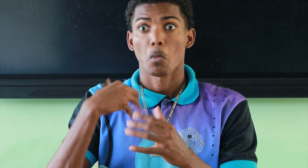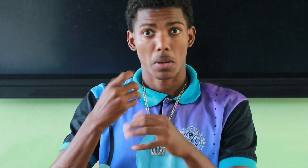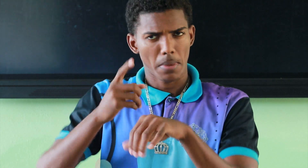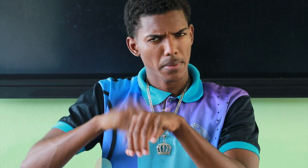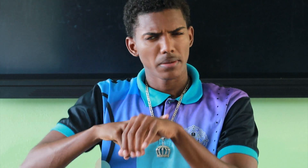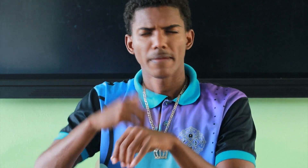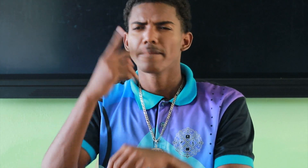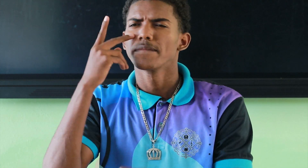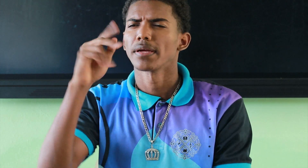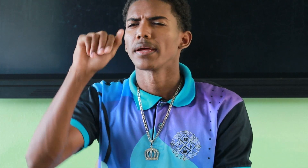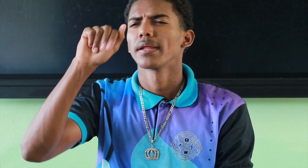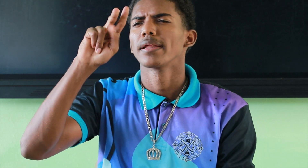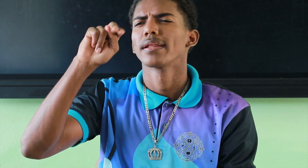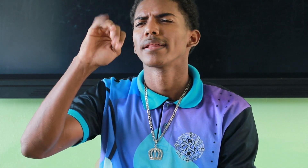Lo que más me gustó fue ver, por ejemplo,